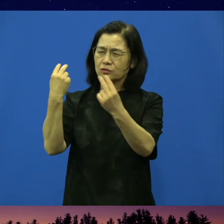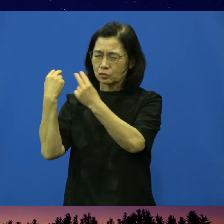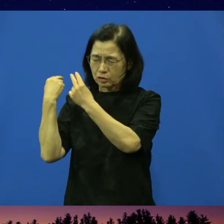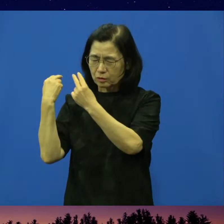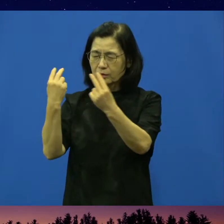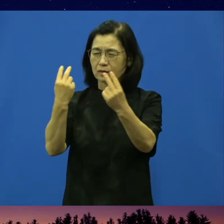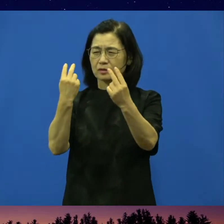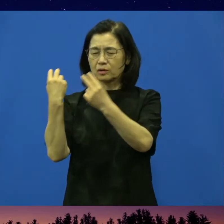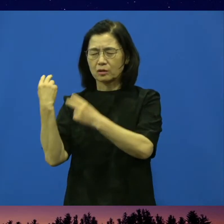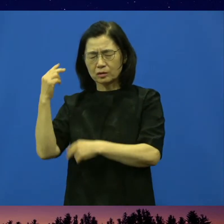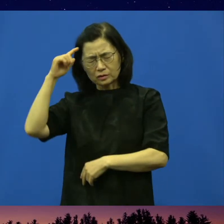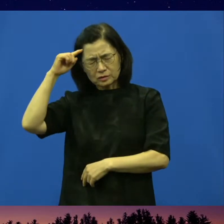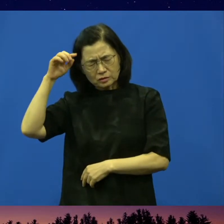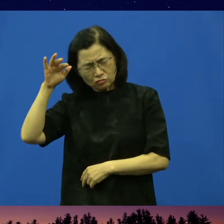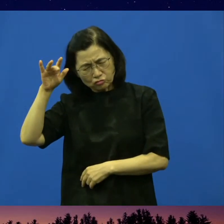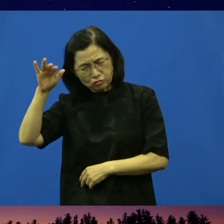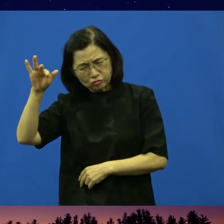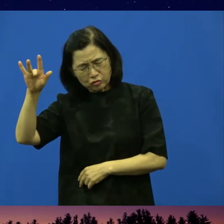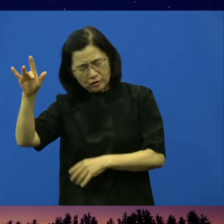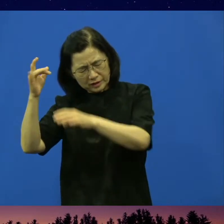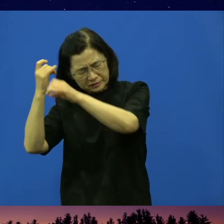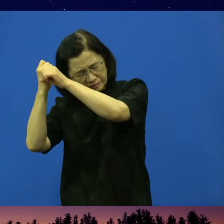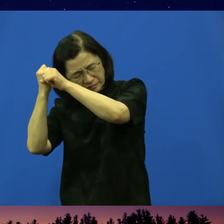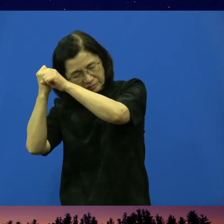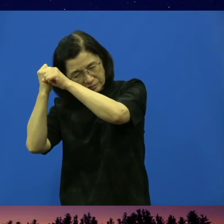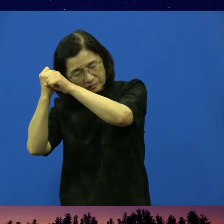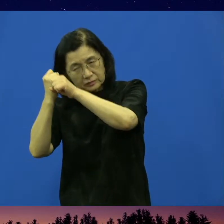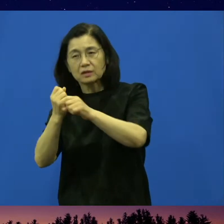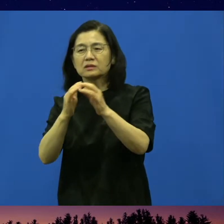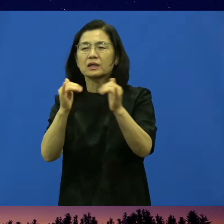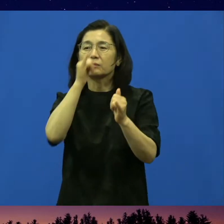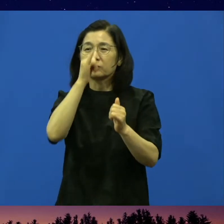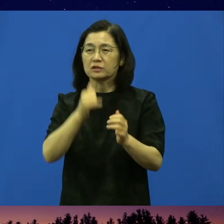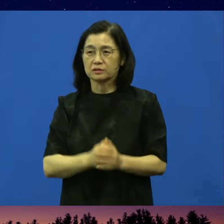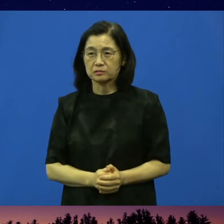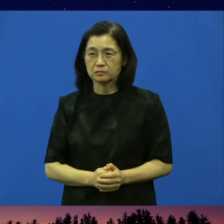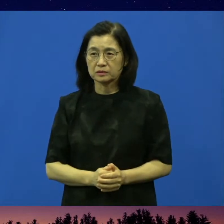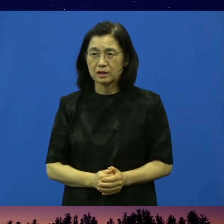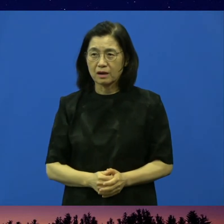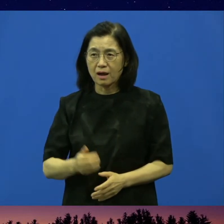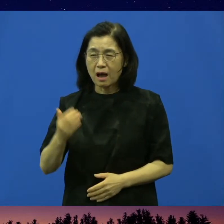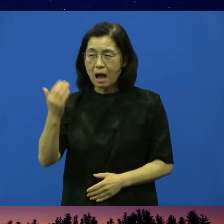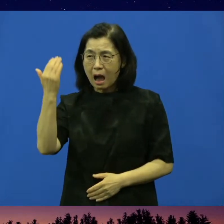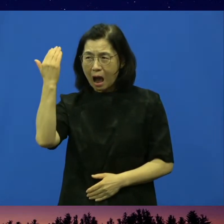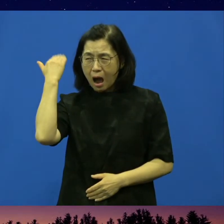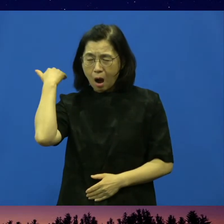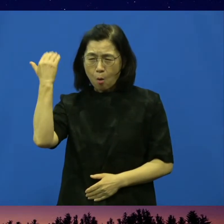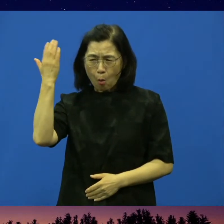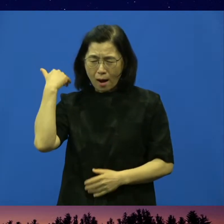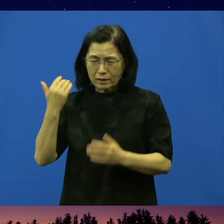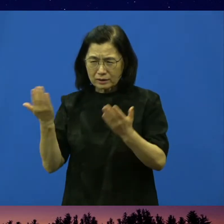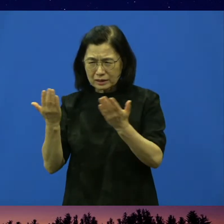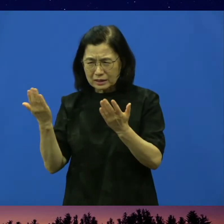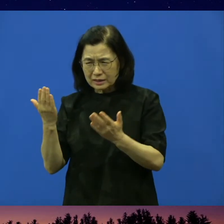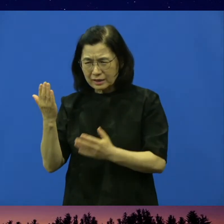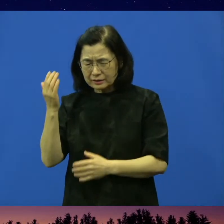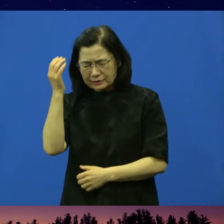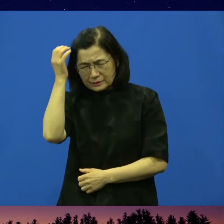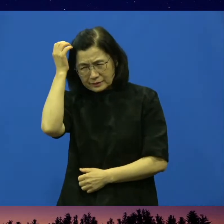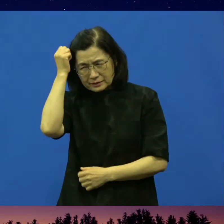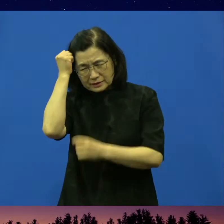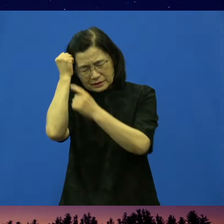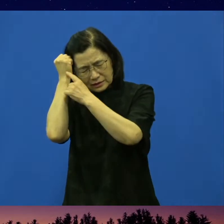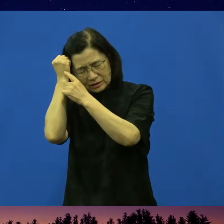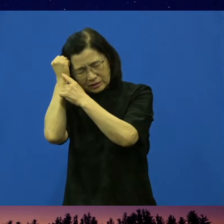그 추억에 사로잡혀 있고 또 과거에 집착하시는 분들이 계세요. 그 과거에서 아직